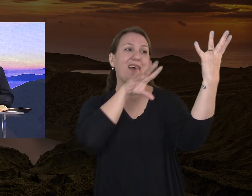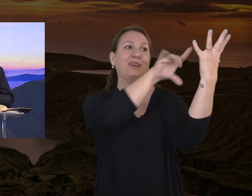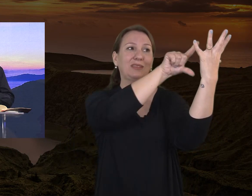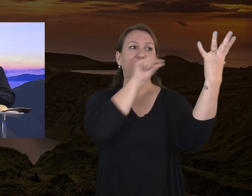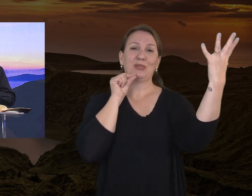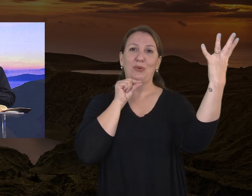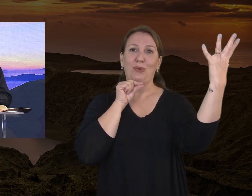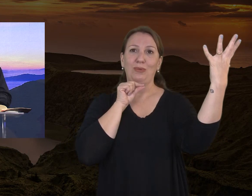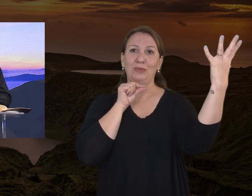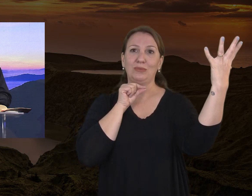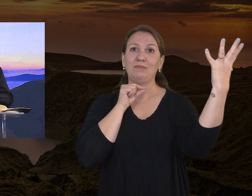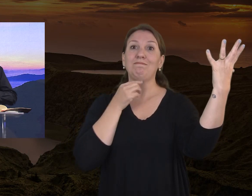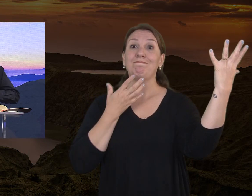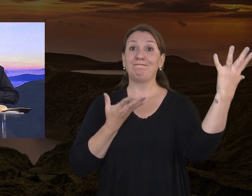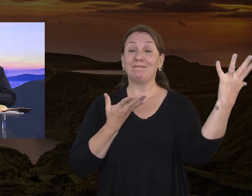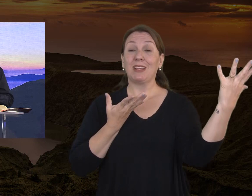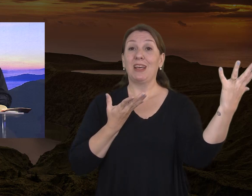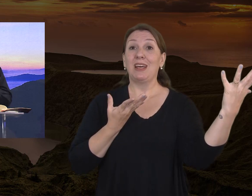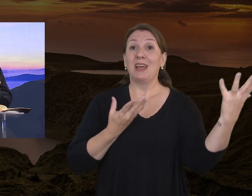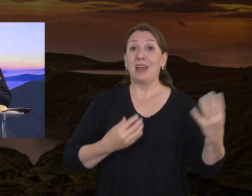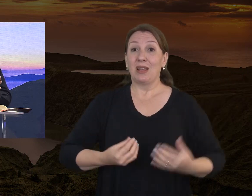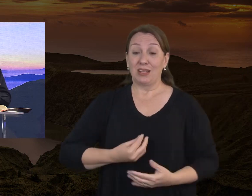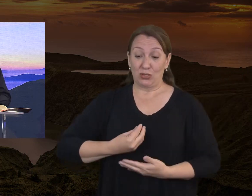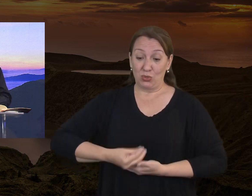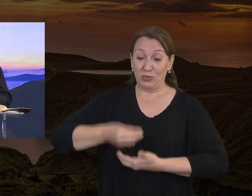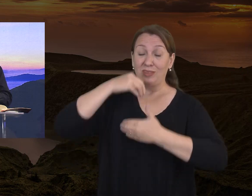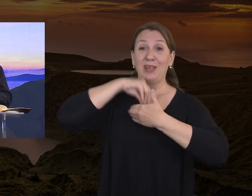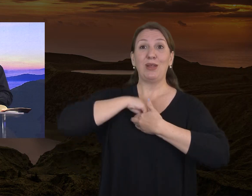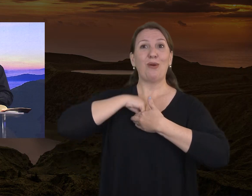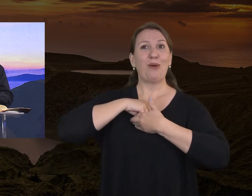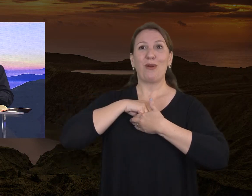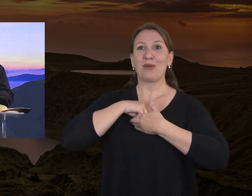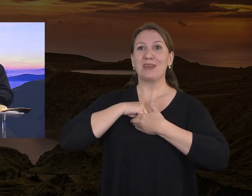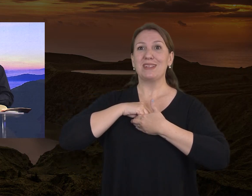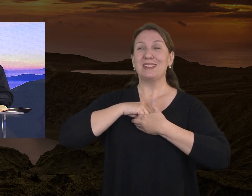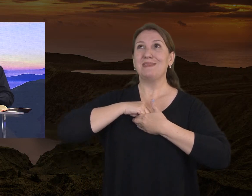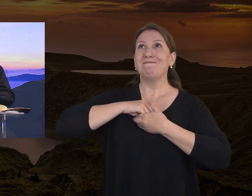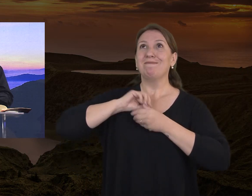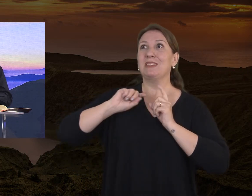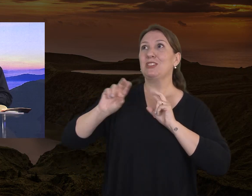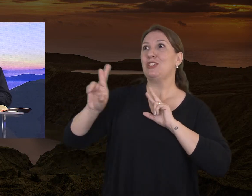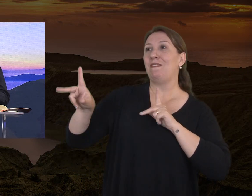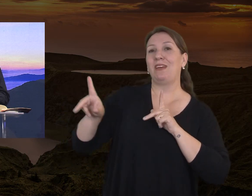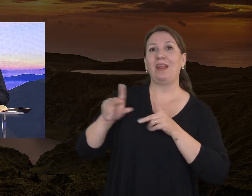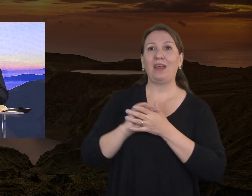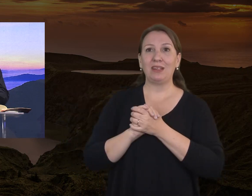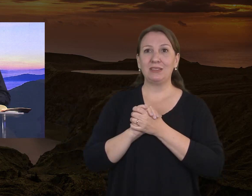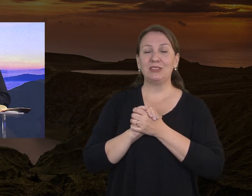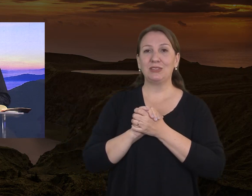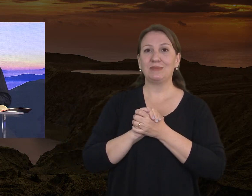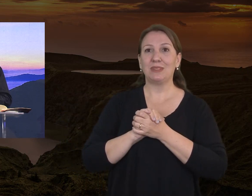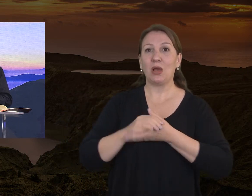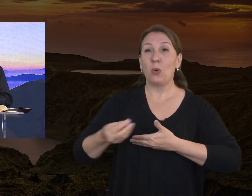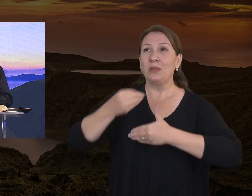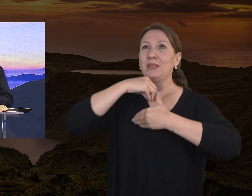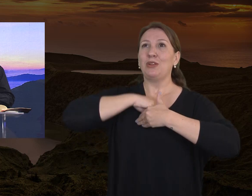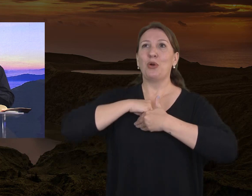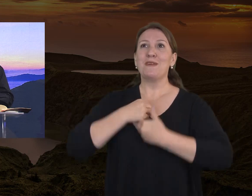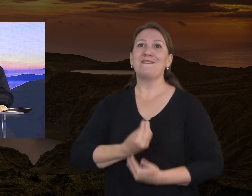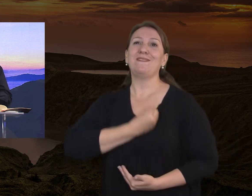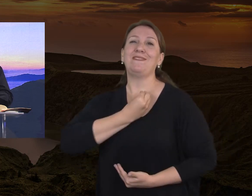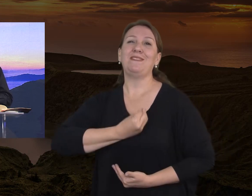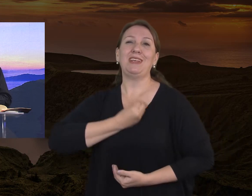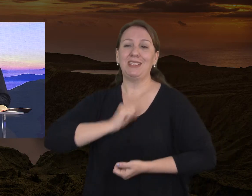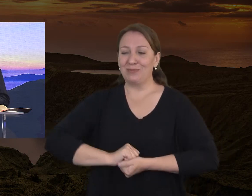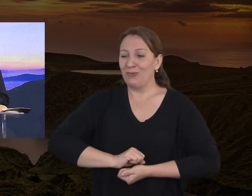não só conectado, mas preenchido com Deus. Então ele seria centro e também a plenitude, né? Deus seria